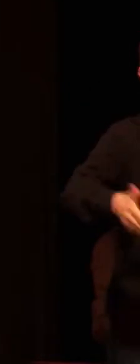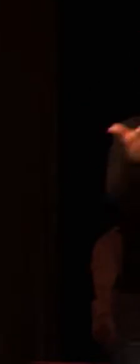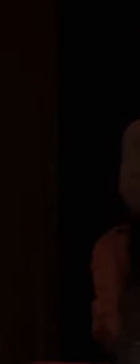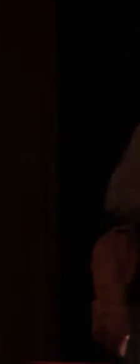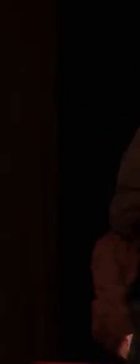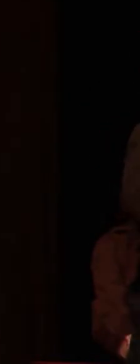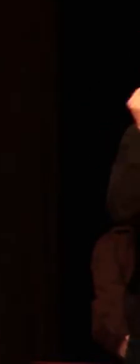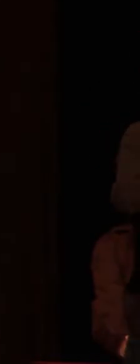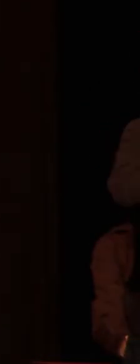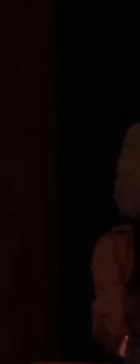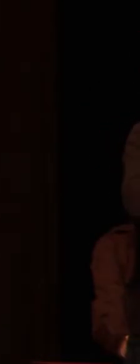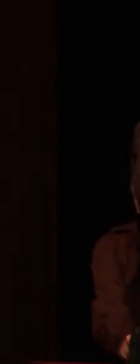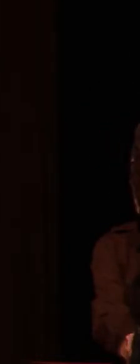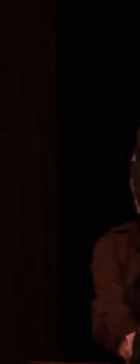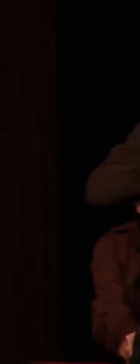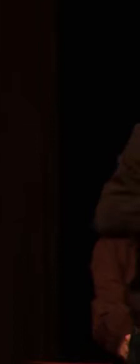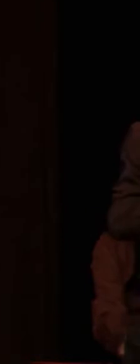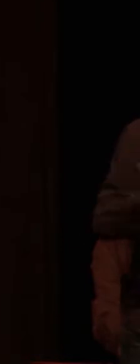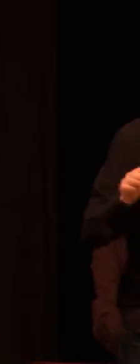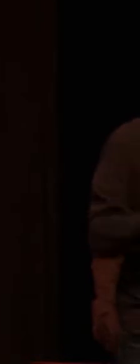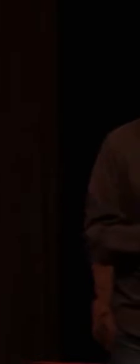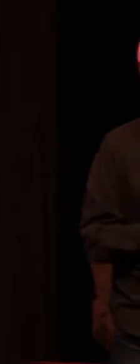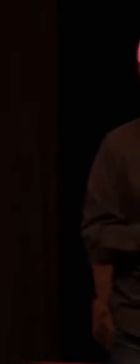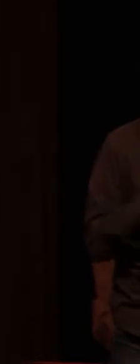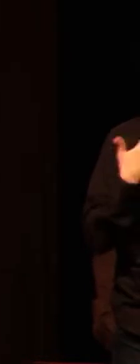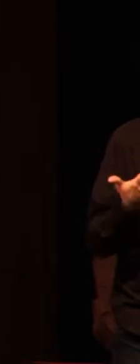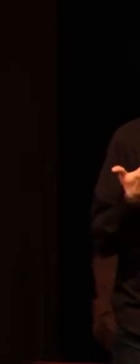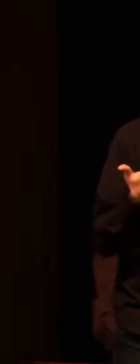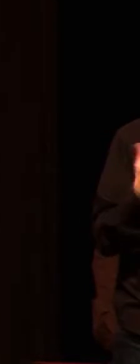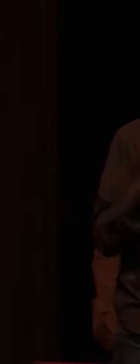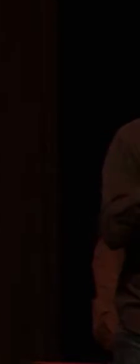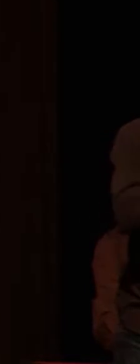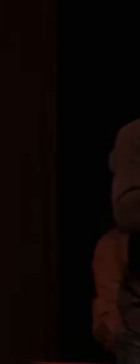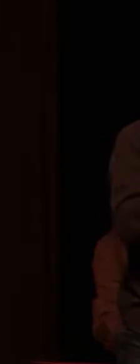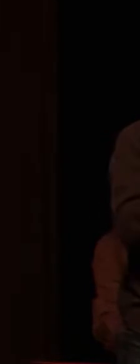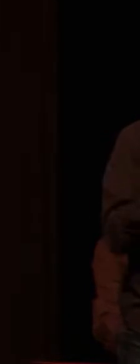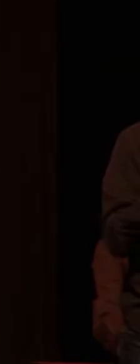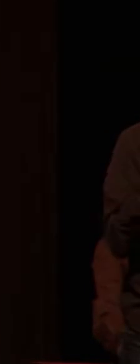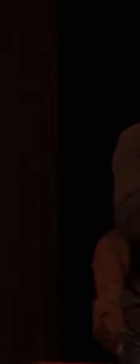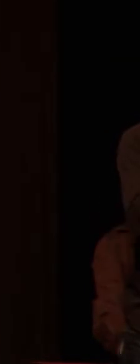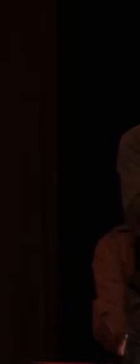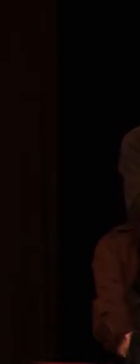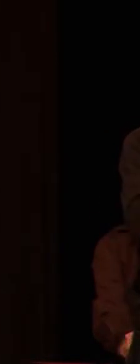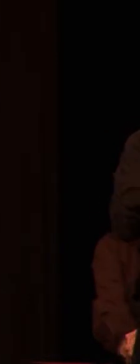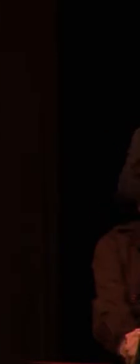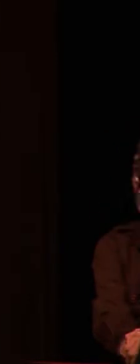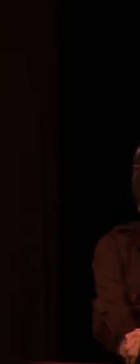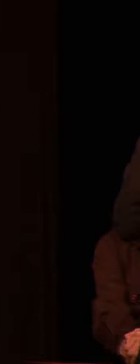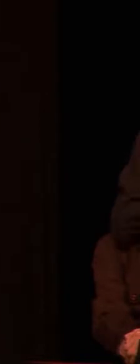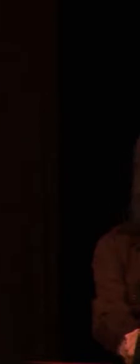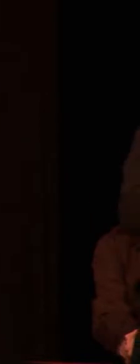l'empresa privada. I ara, aquest règim, aquest pacte amb les elites, per a nosaltres s'ha